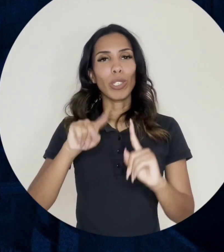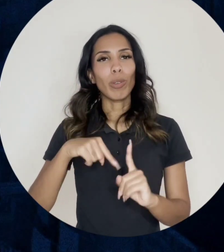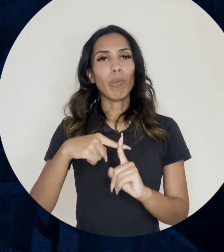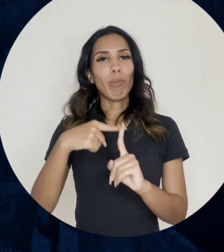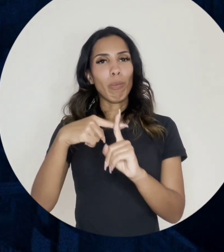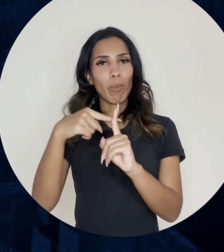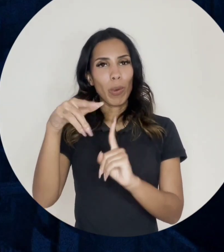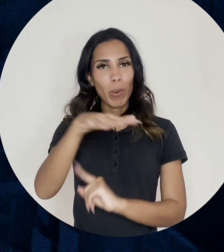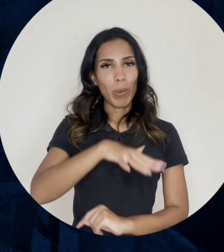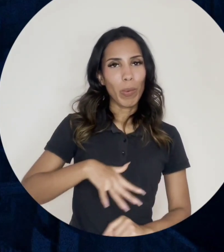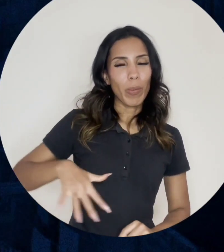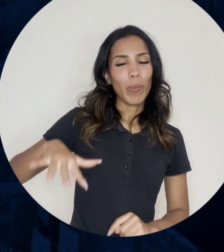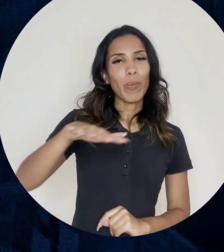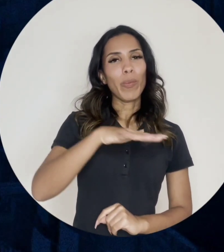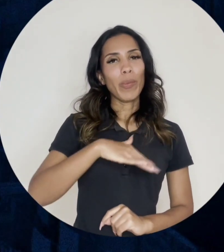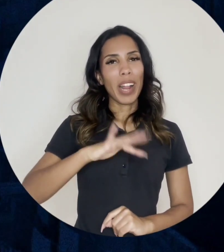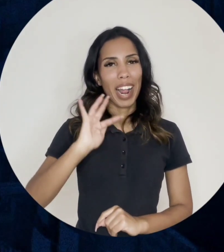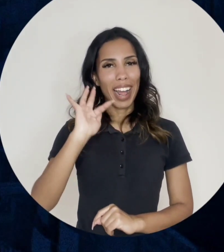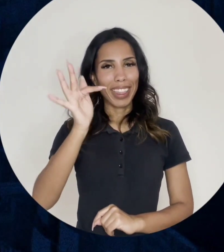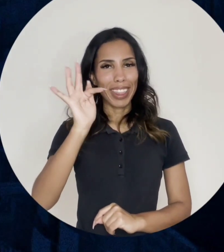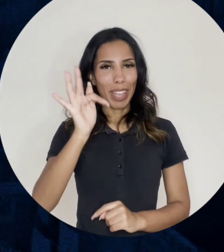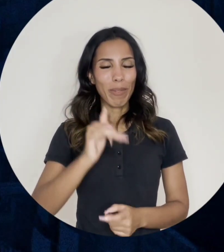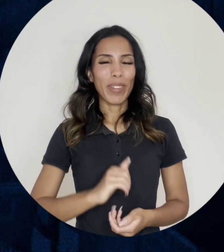da comunidade. Até breve.